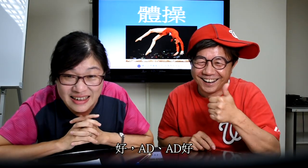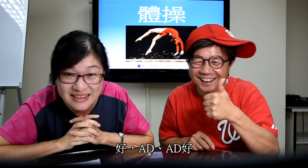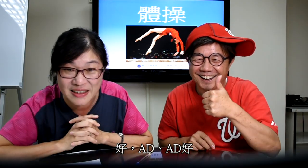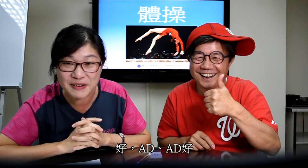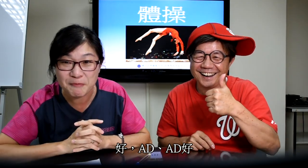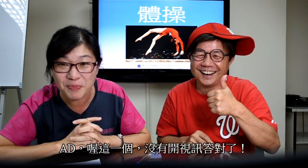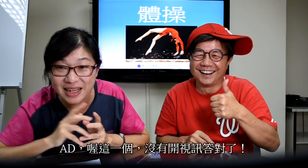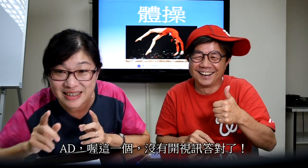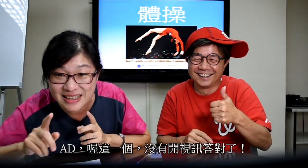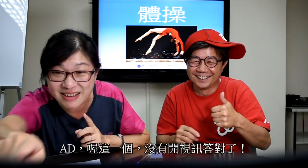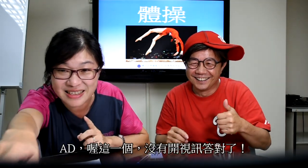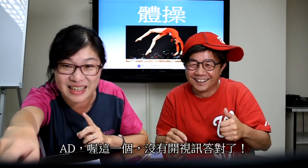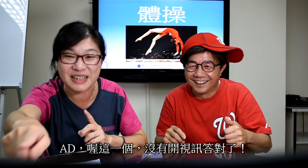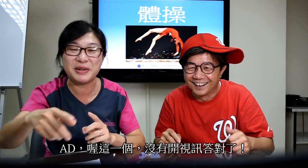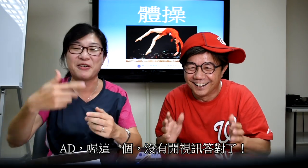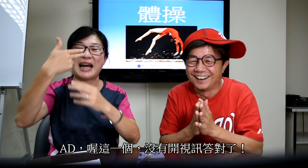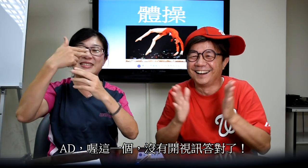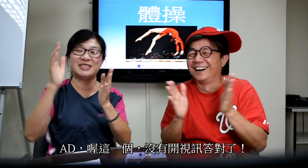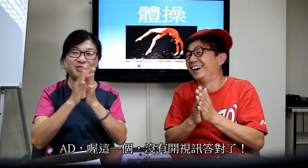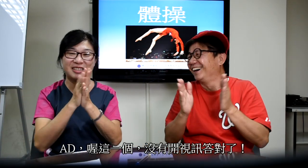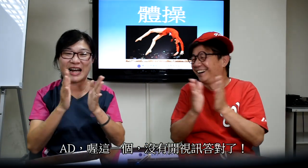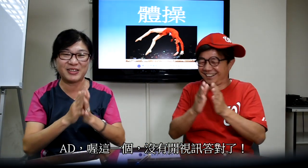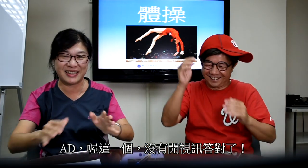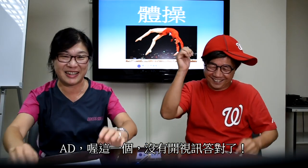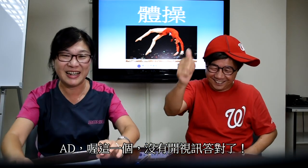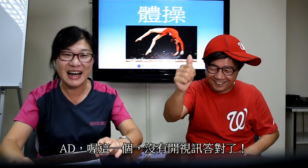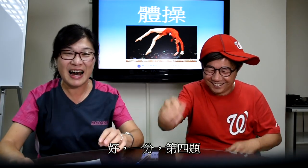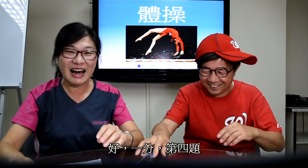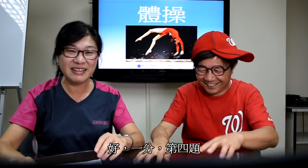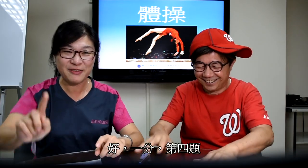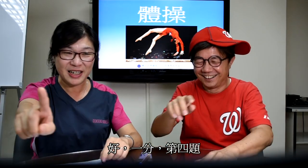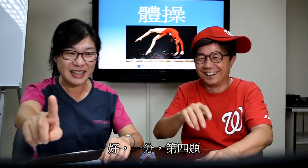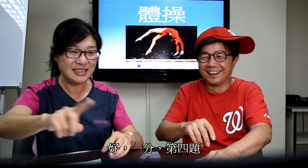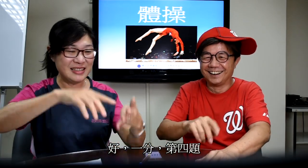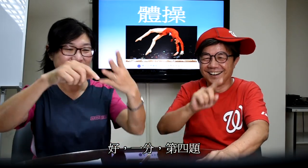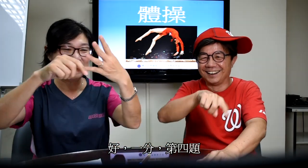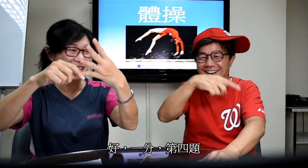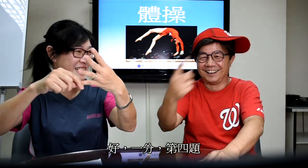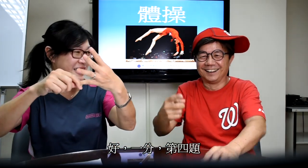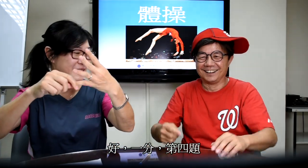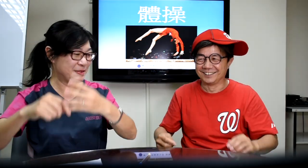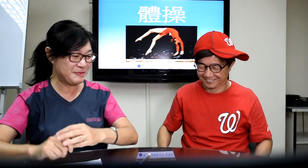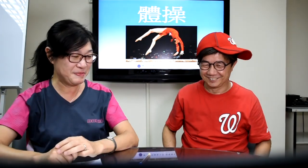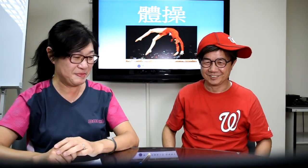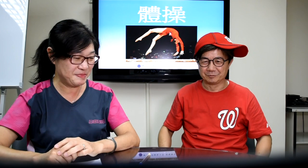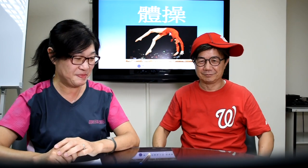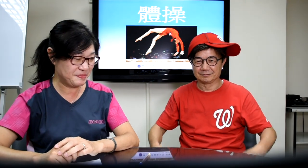D 好 ，A D 哦，这一个没有开视讯答对的。好，一分。第四题，